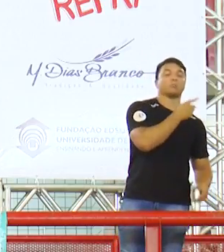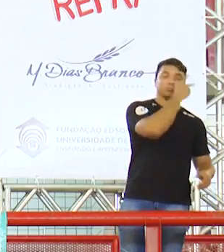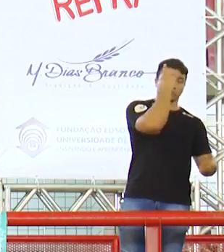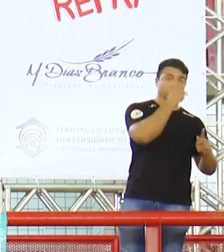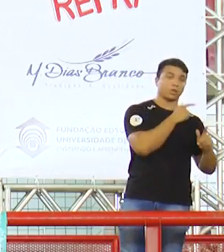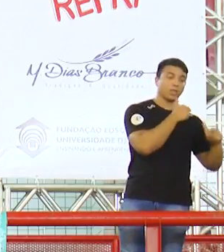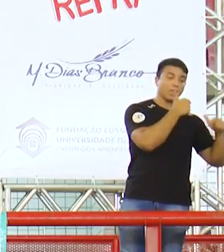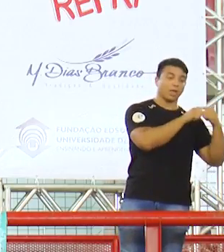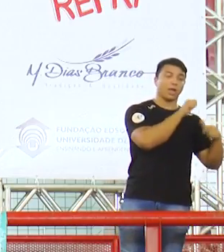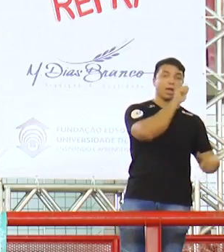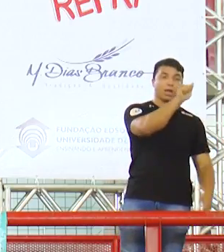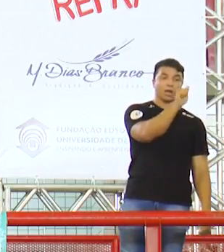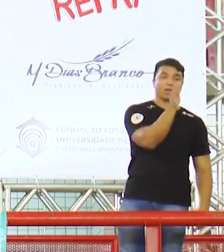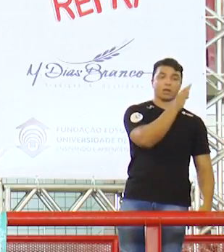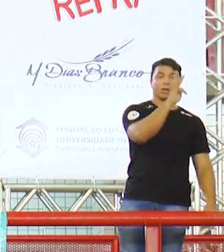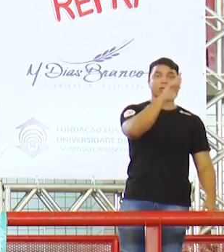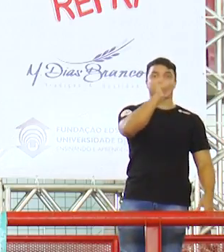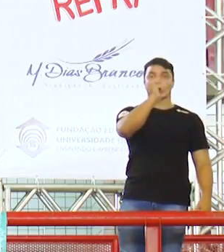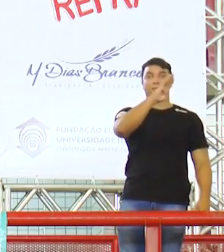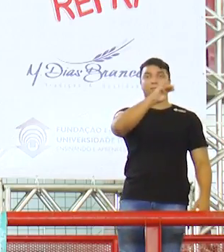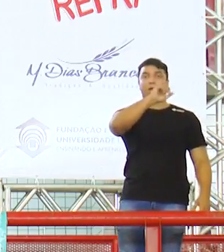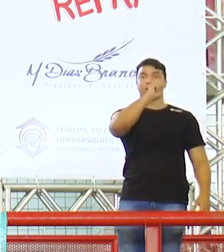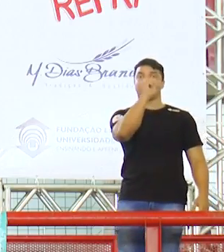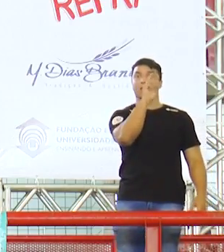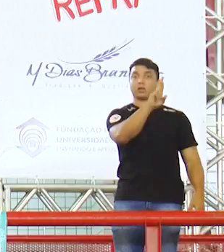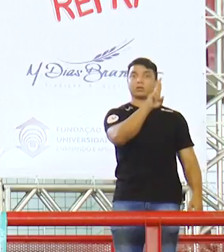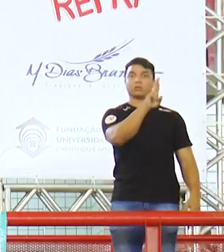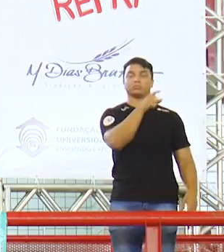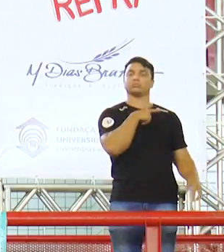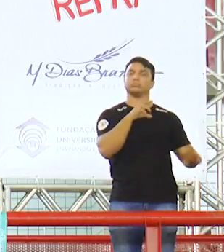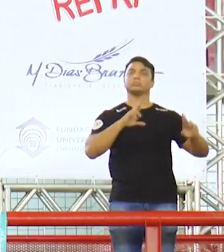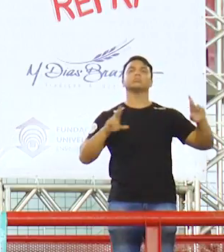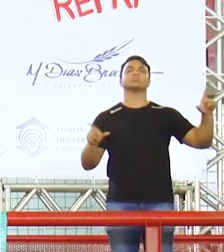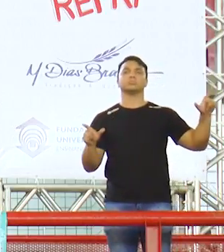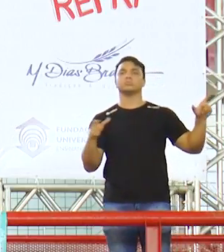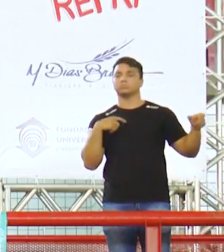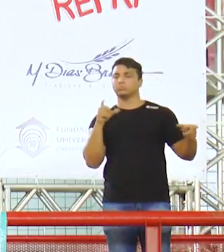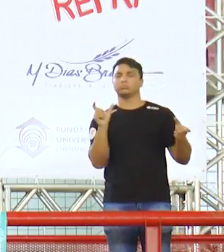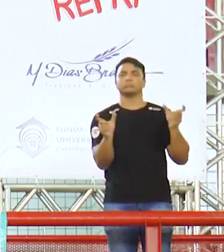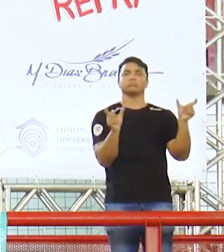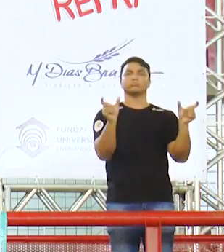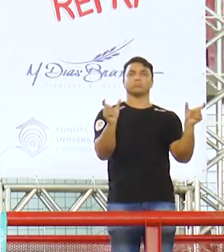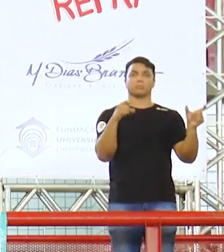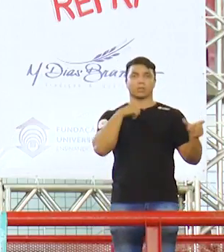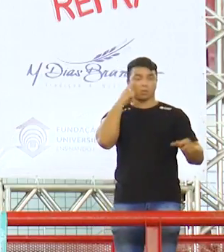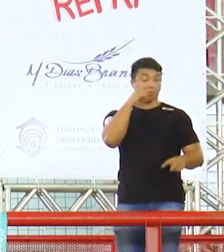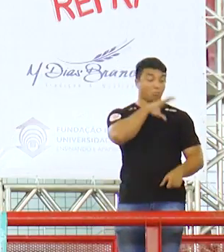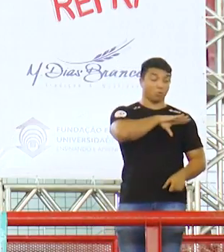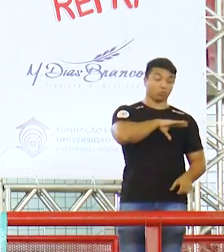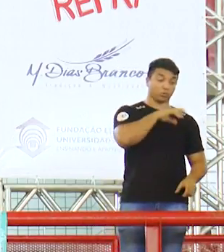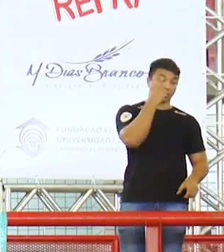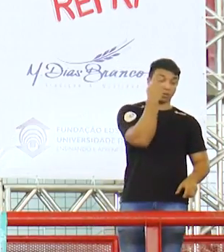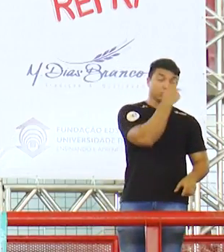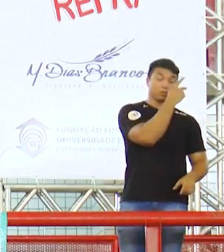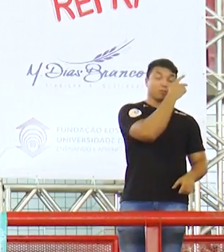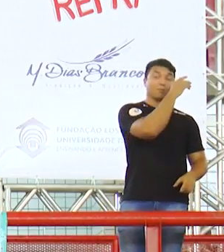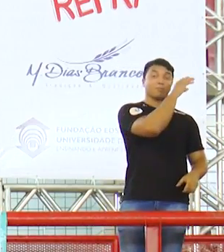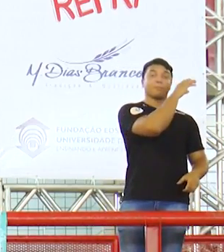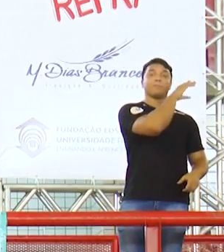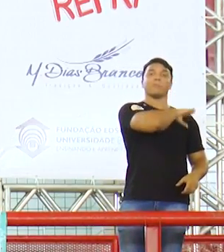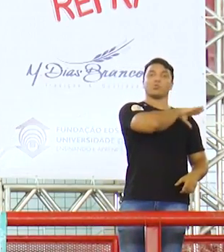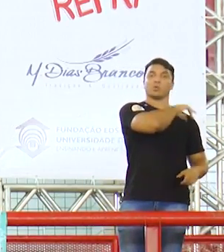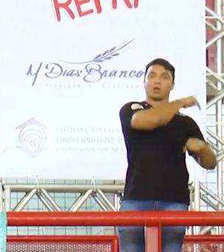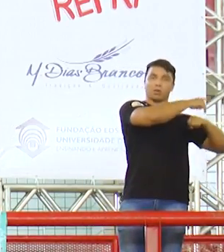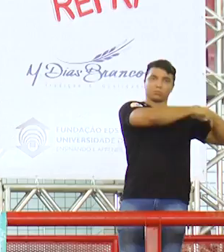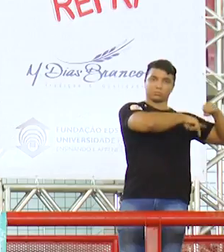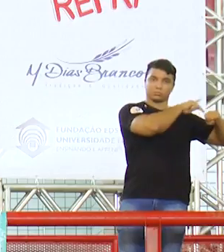trabalhar. Então veja como há diferenças entre o português do Brasil e o português de